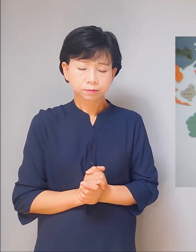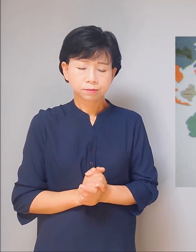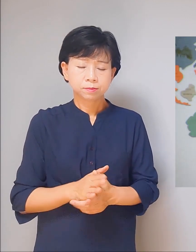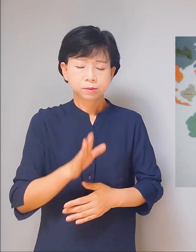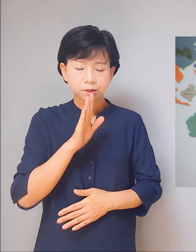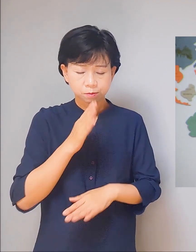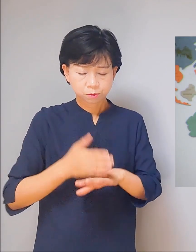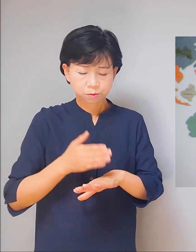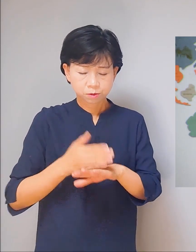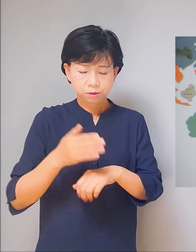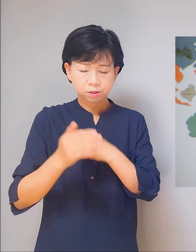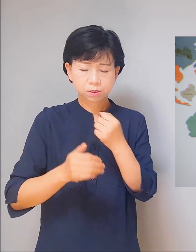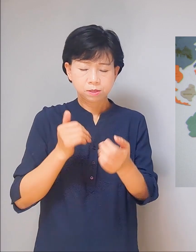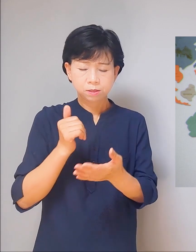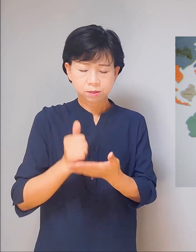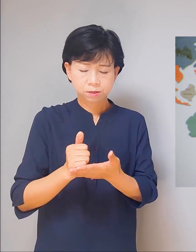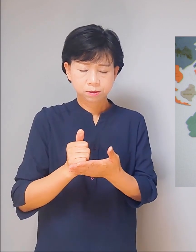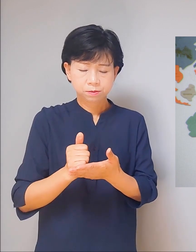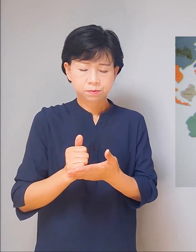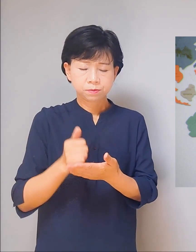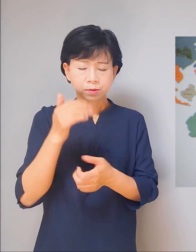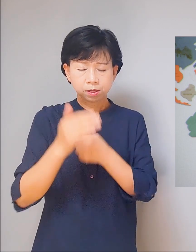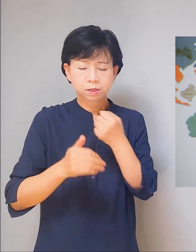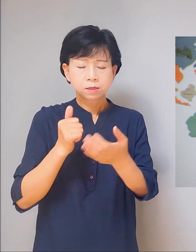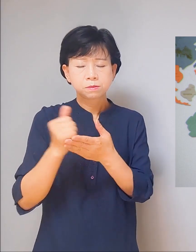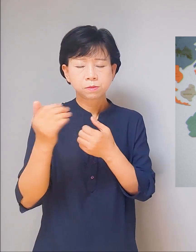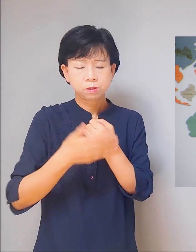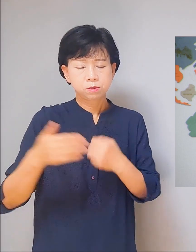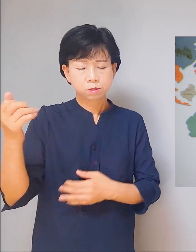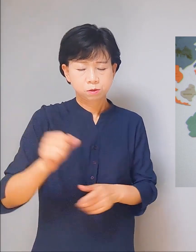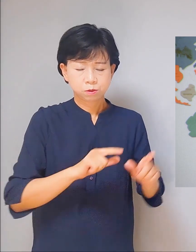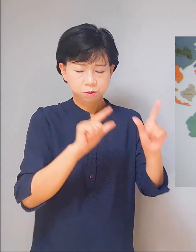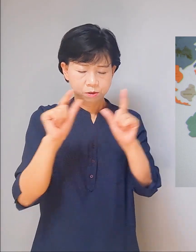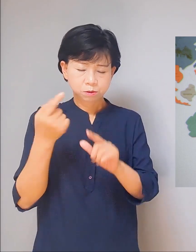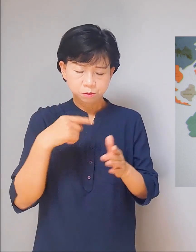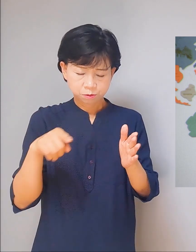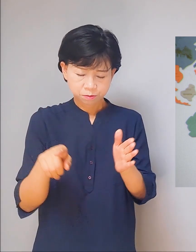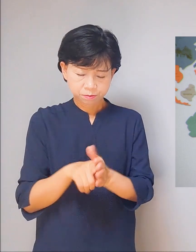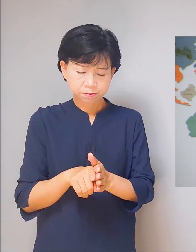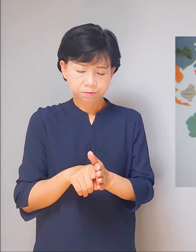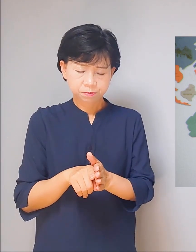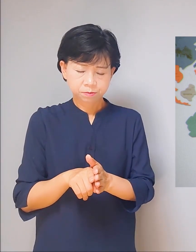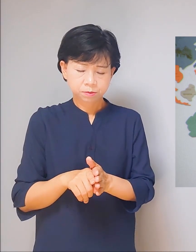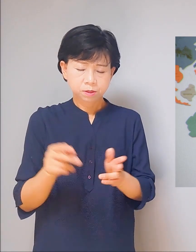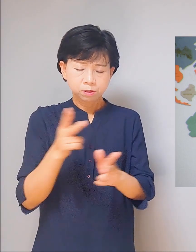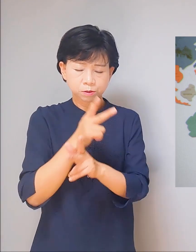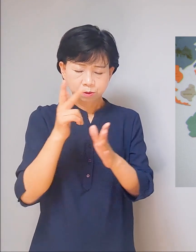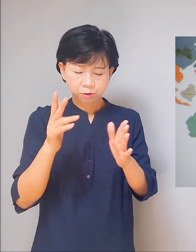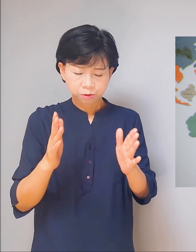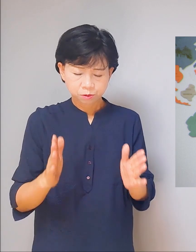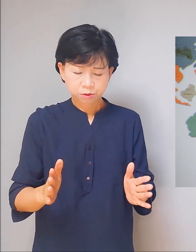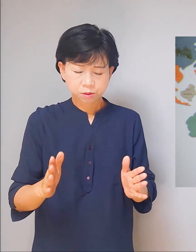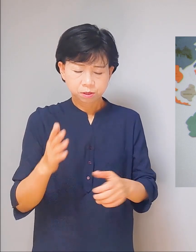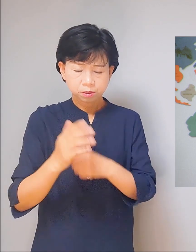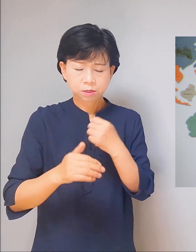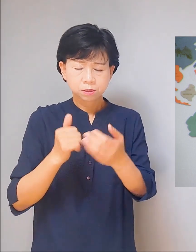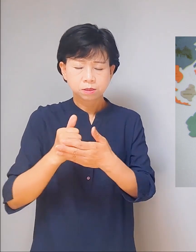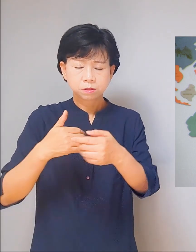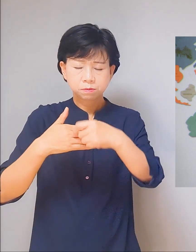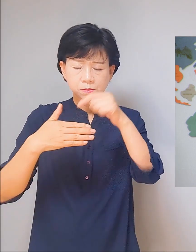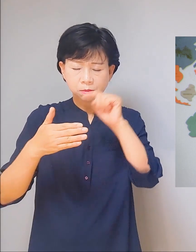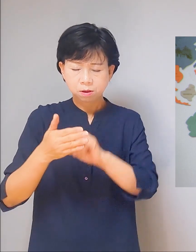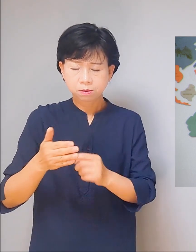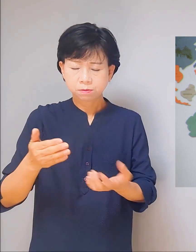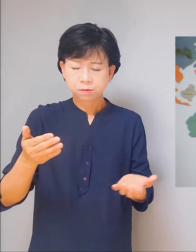참 고마우신 하나님, 하나님의 은혜로 살아가는 우리들인 줄 믿습니다. 한 주간 동안에도 하나님의 마음을 아프게